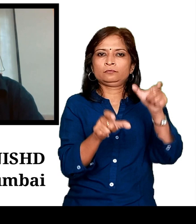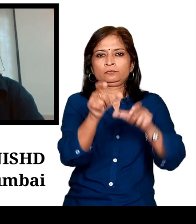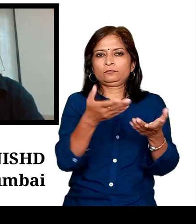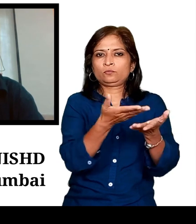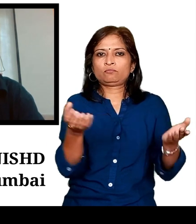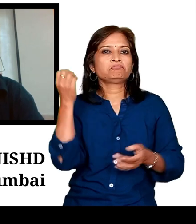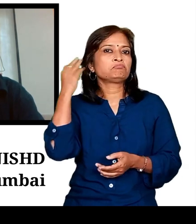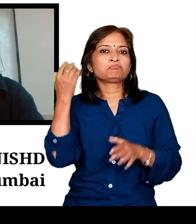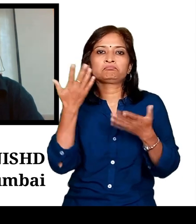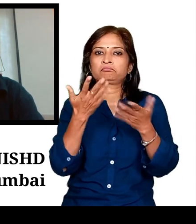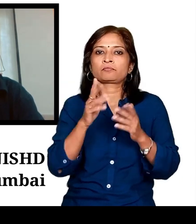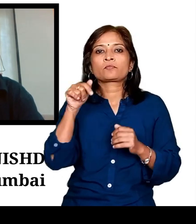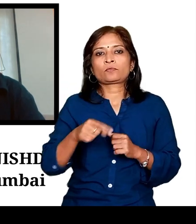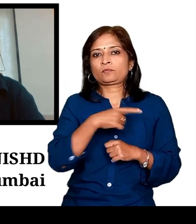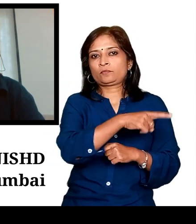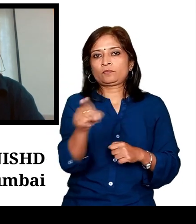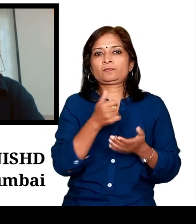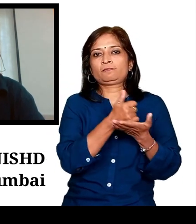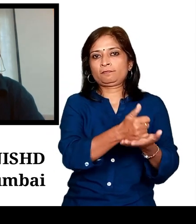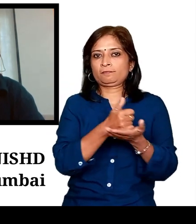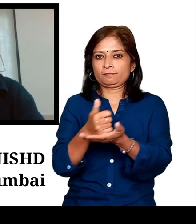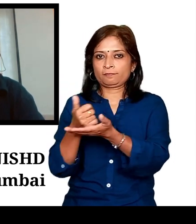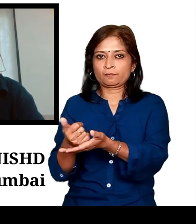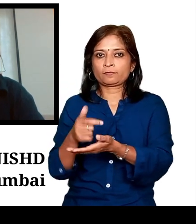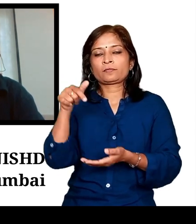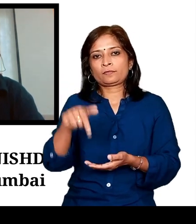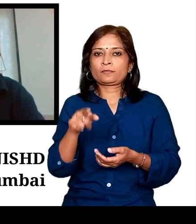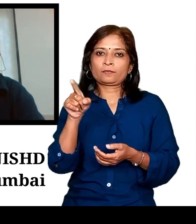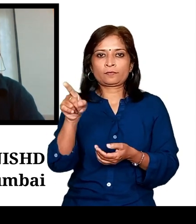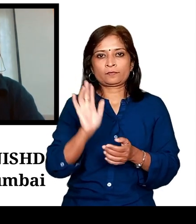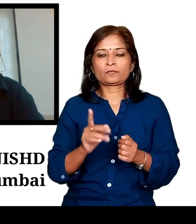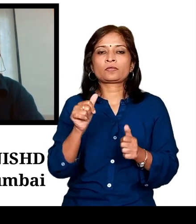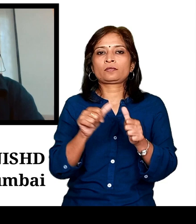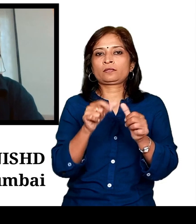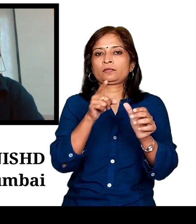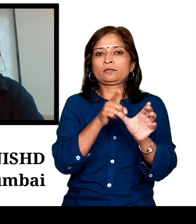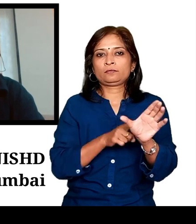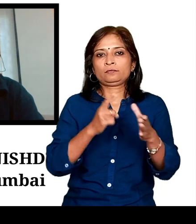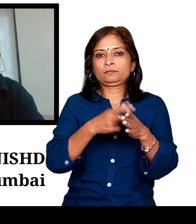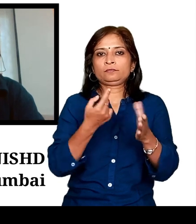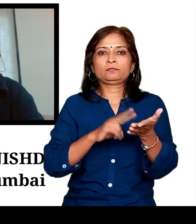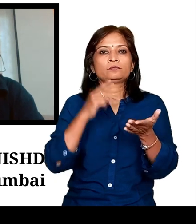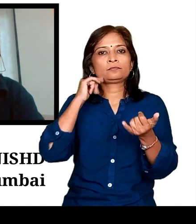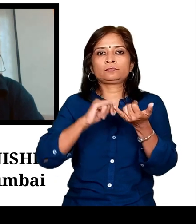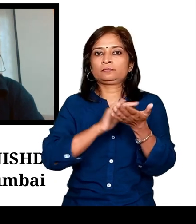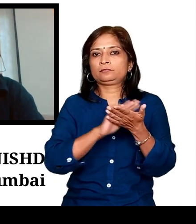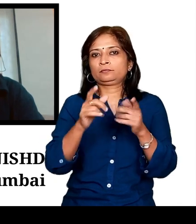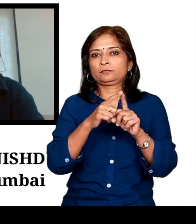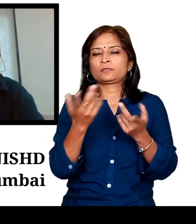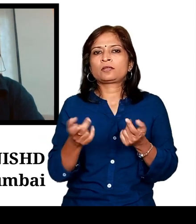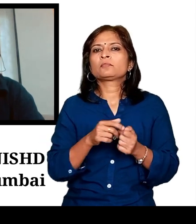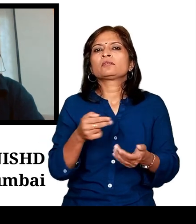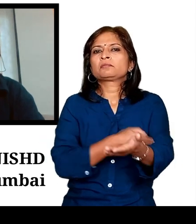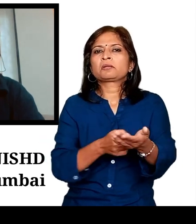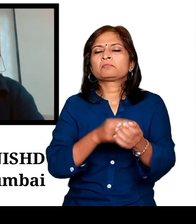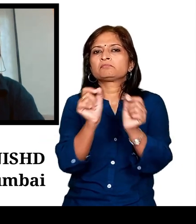या जो सुन नहीं सकते हैं, उनको आप फैसिलिटेट करते हैं, उन्हें सर्विसेज देते हैं अली यावर जंग। सर, एक बड़ा प्रश्न है, अली यावर